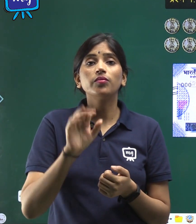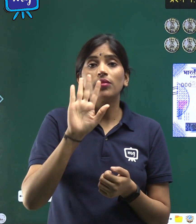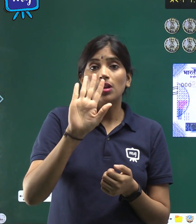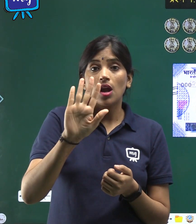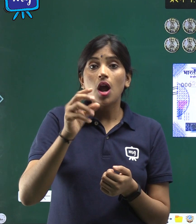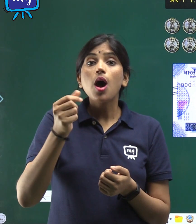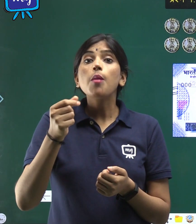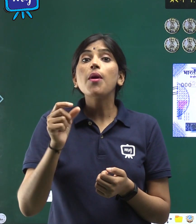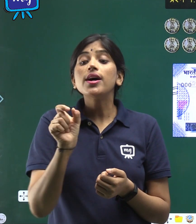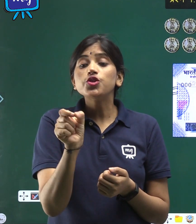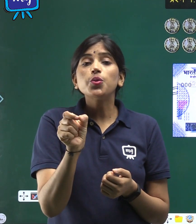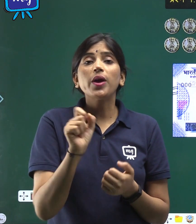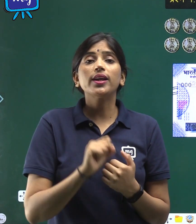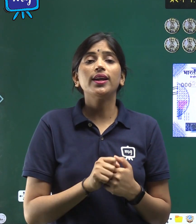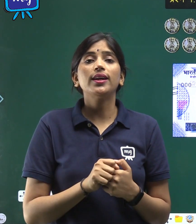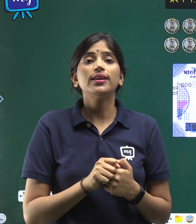5 रुपए के